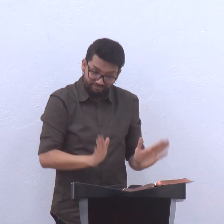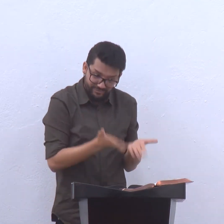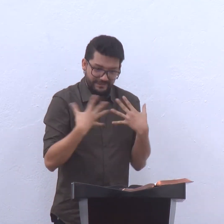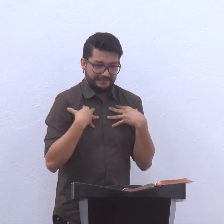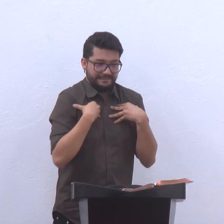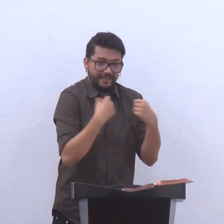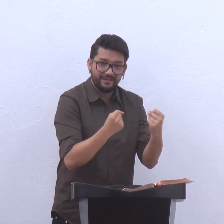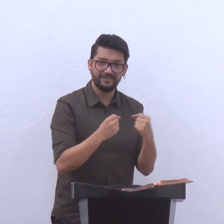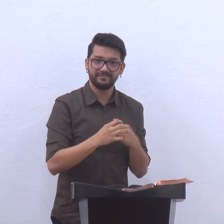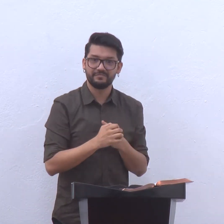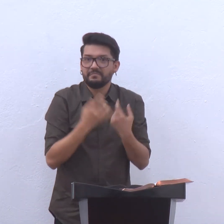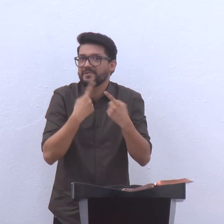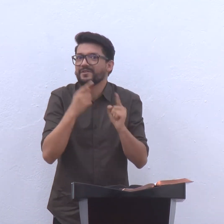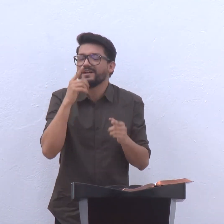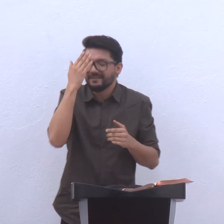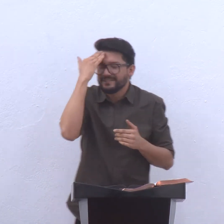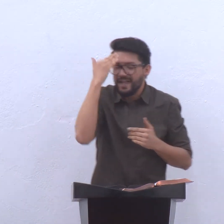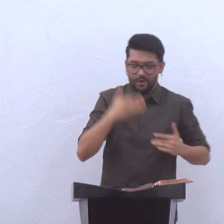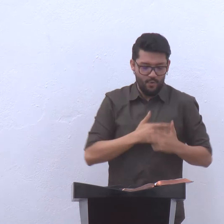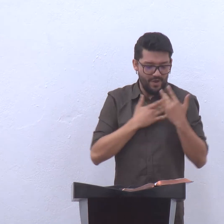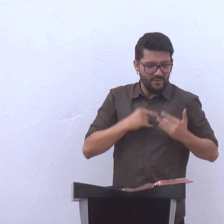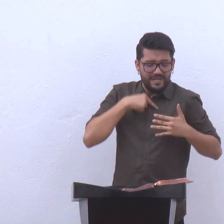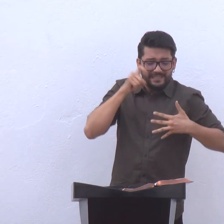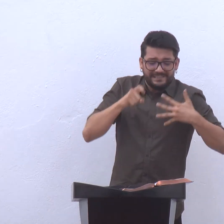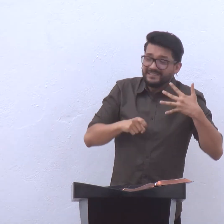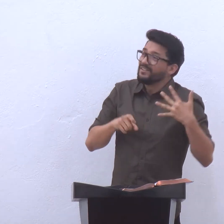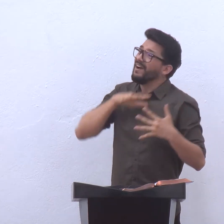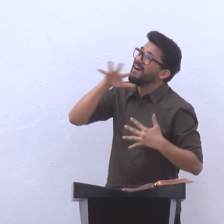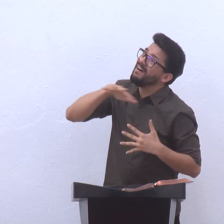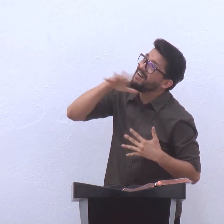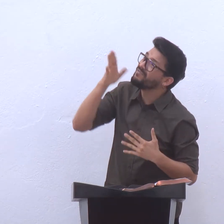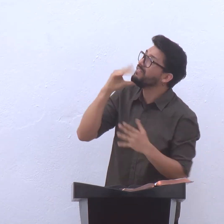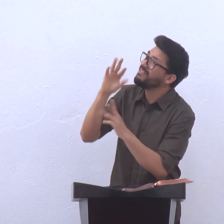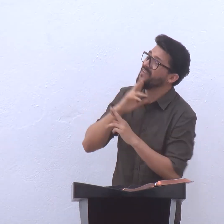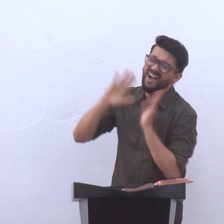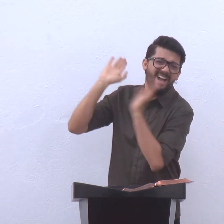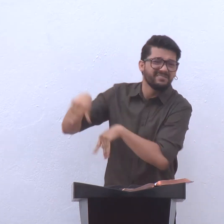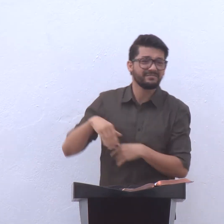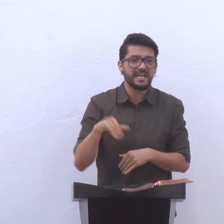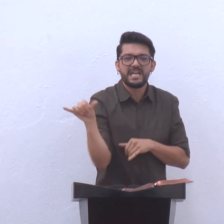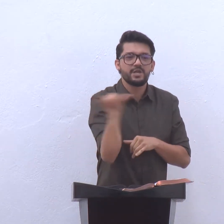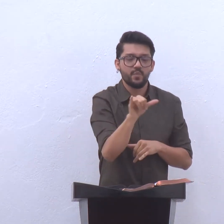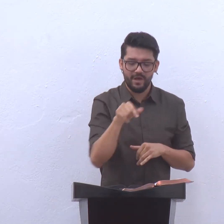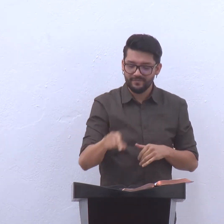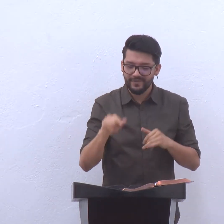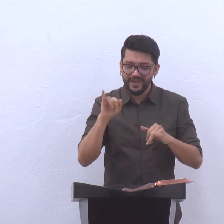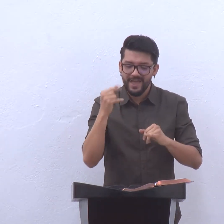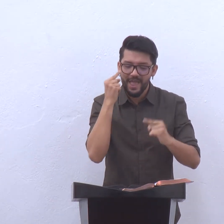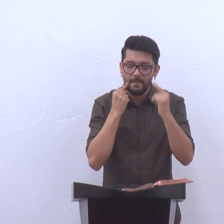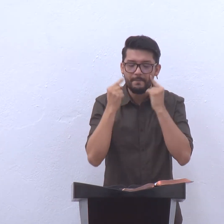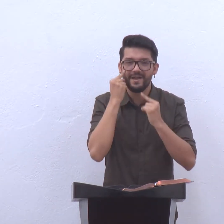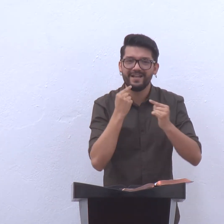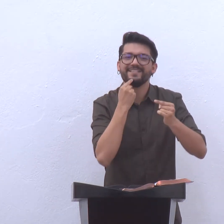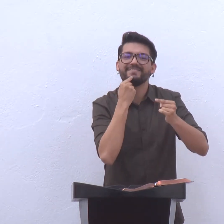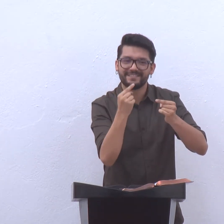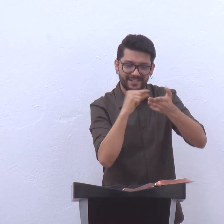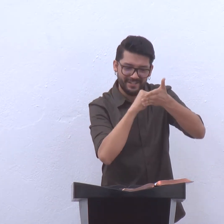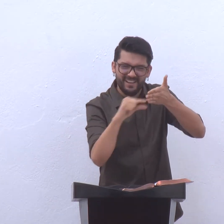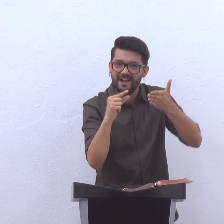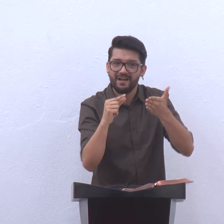una oportunidad de vida mostrándole que Él era la fuente de la vida que esperara, pero ella decidió, como